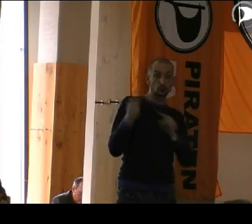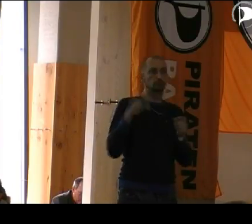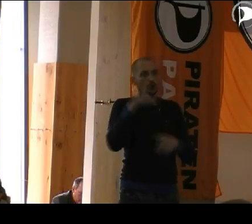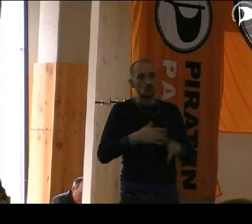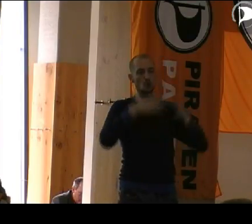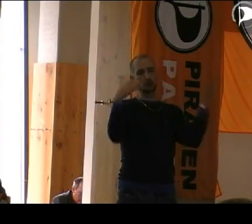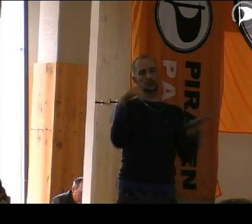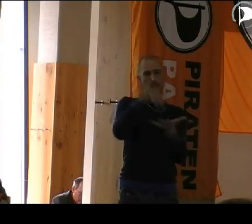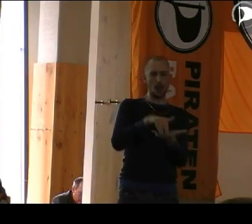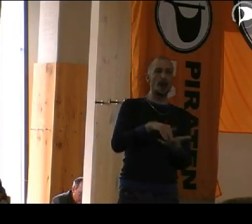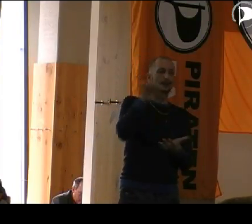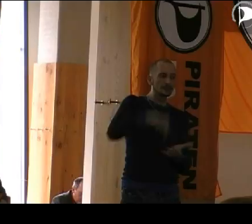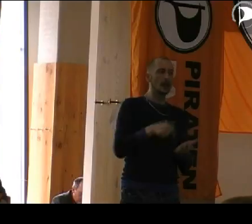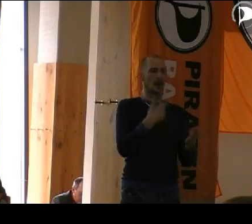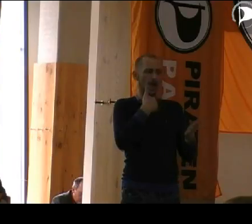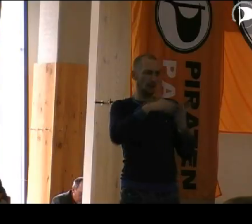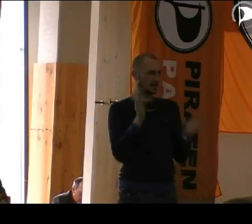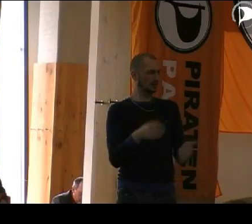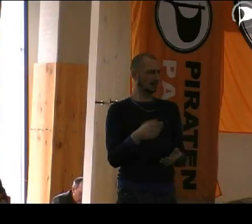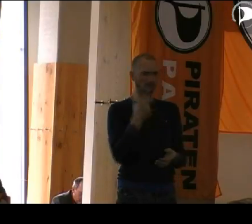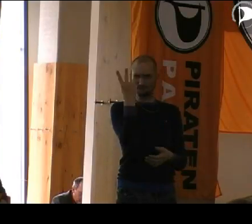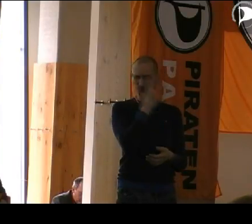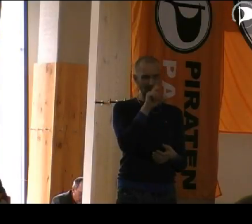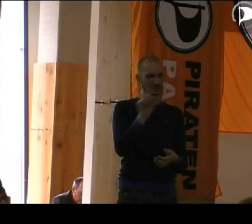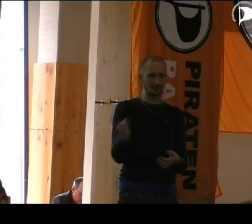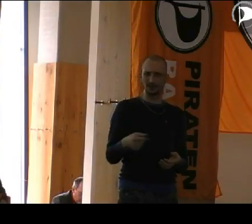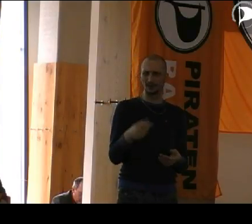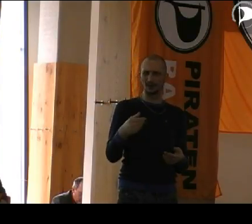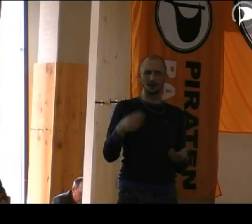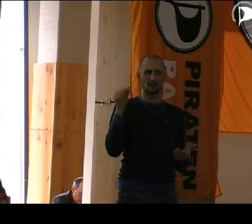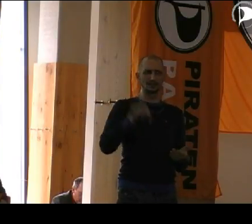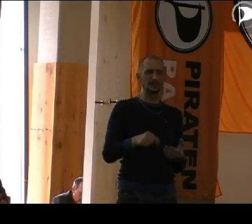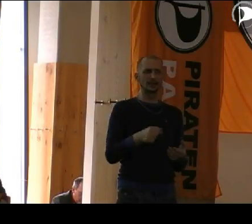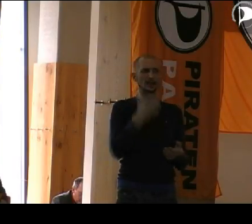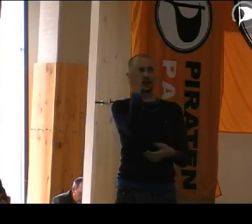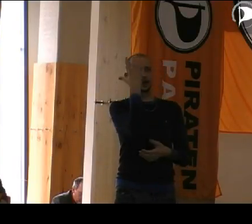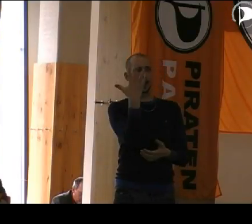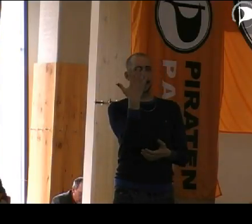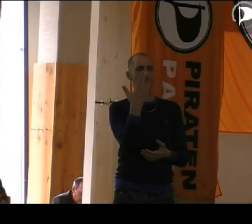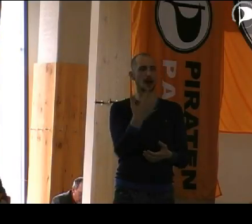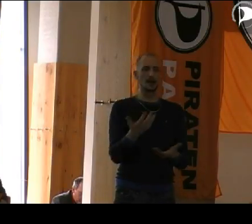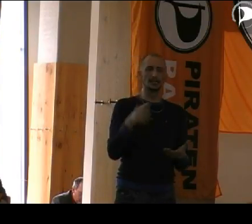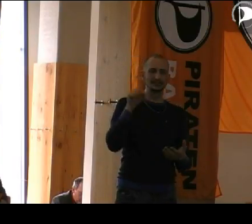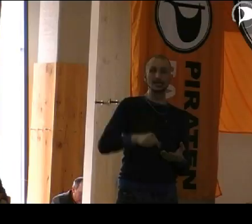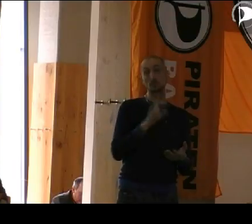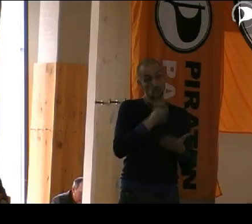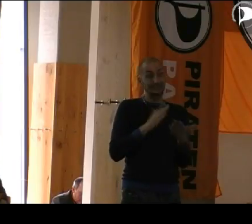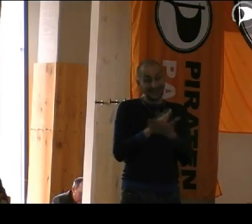jetzt die ablehnende haltung ist kann ich nicht ganz verstehen er regelt alles ganz klar deutlich und wir müssen eine regelung treffen